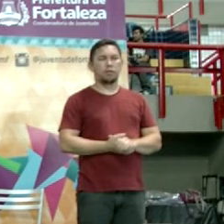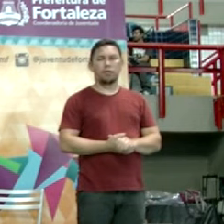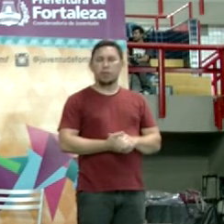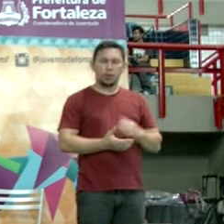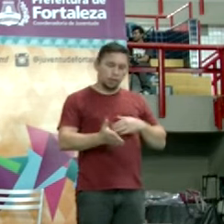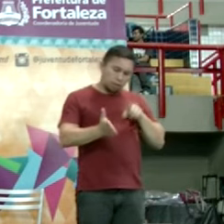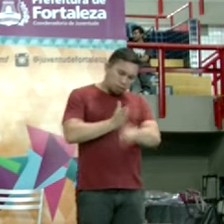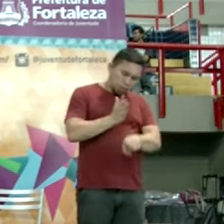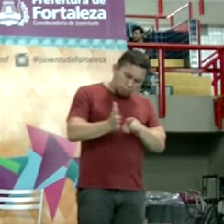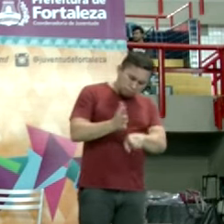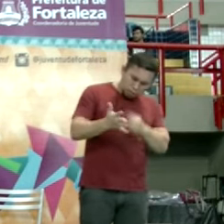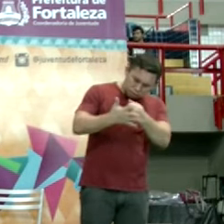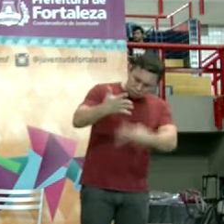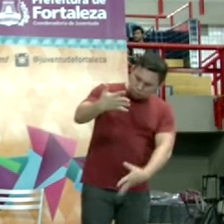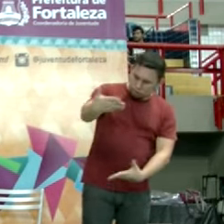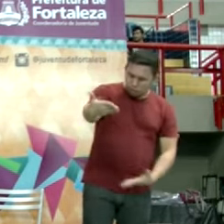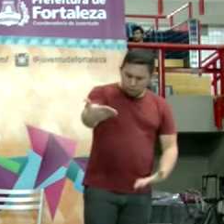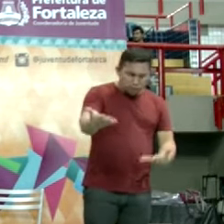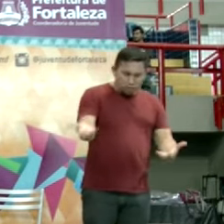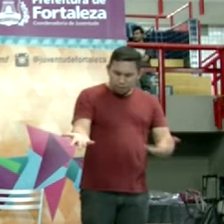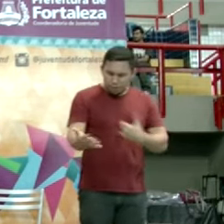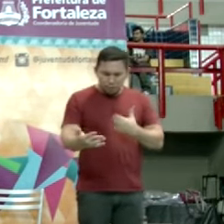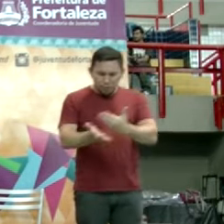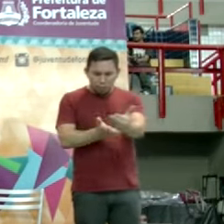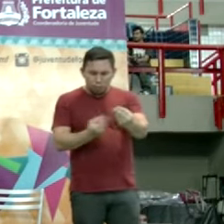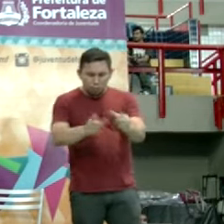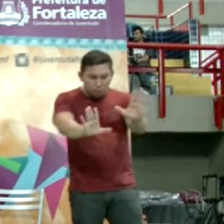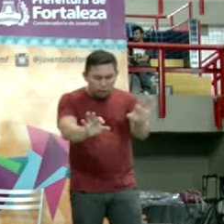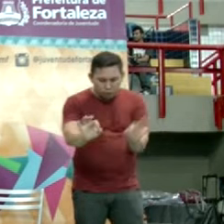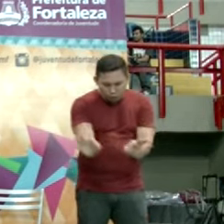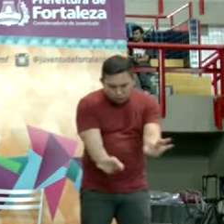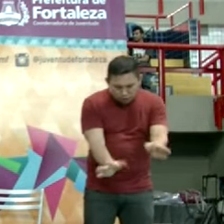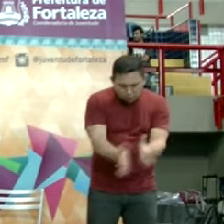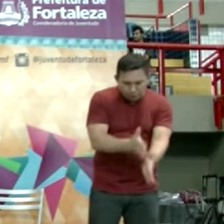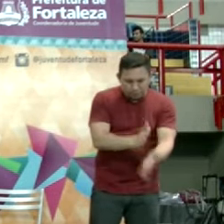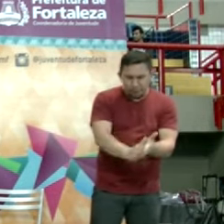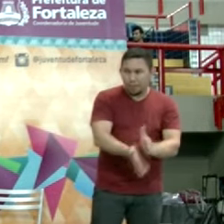Gente, tanta pergunta aqui agora que eu não sei nem por onde começar. Deixa eu ajeitar aqui.